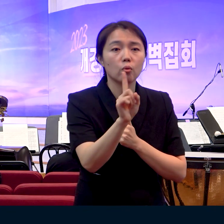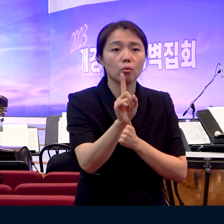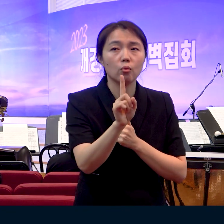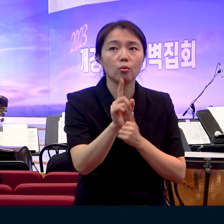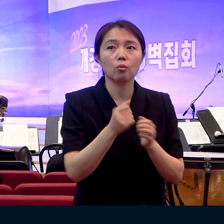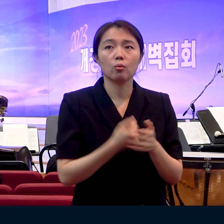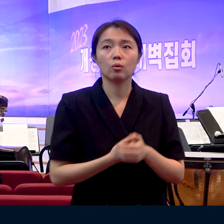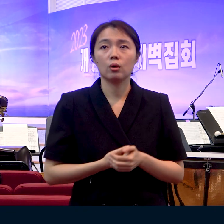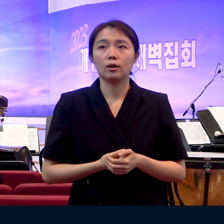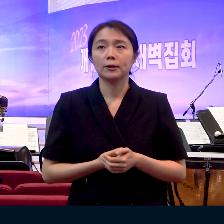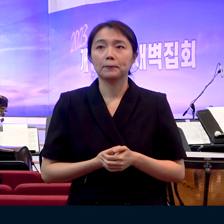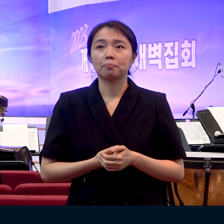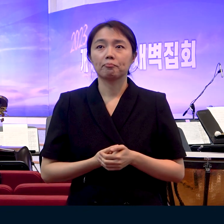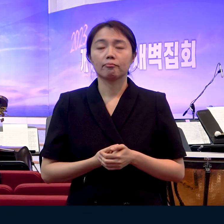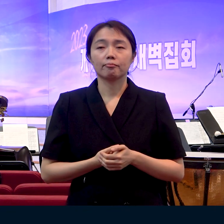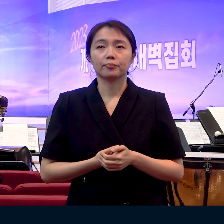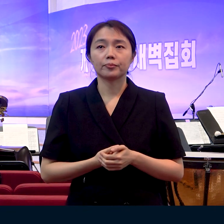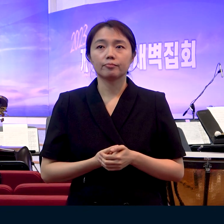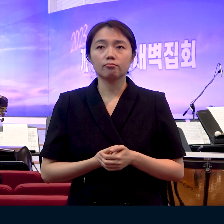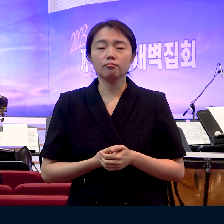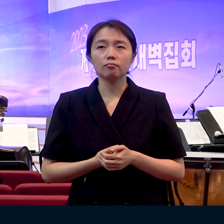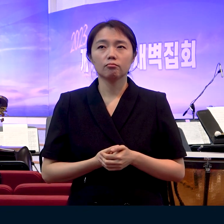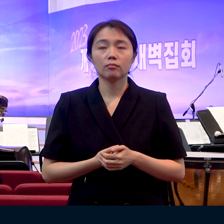선한 영향력의 근원과 출발이에요.